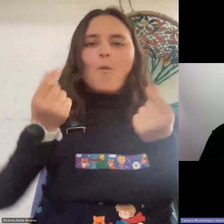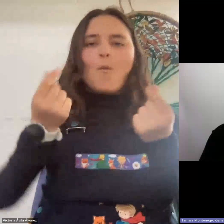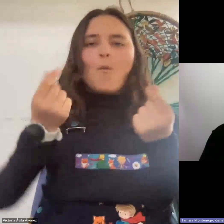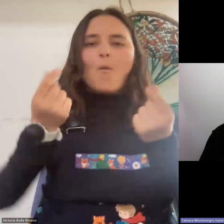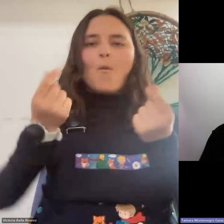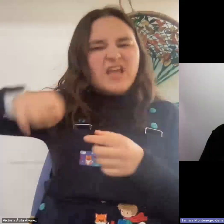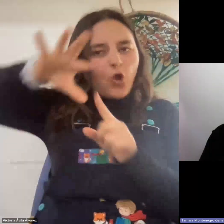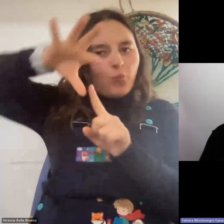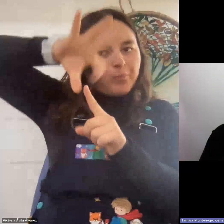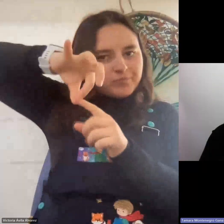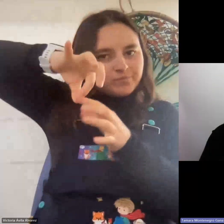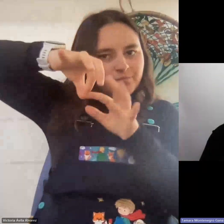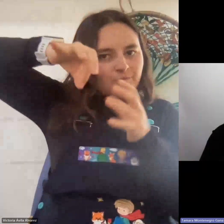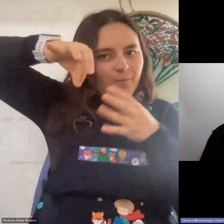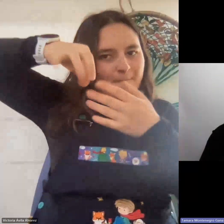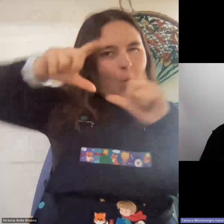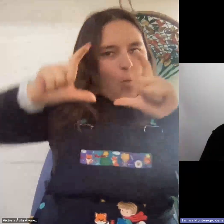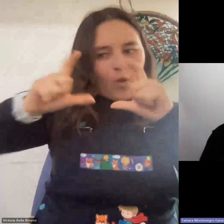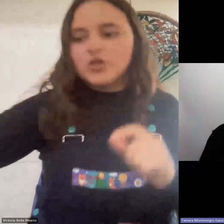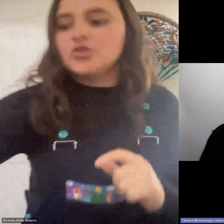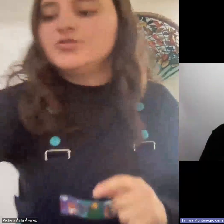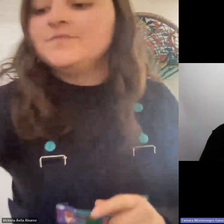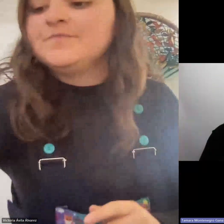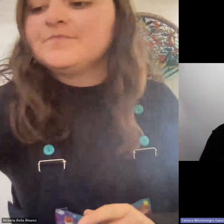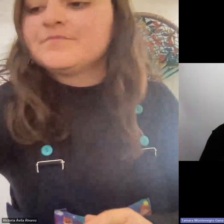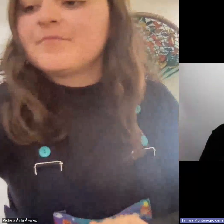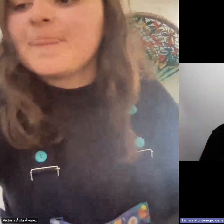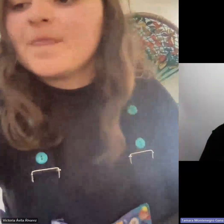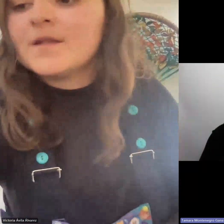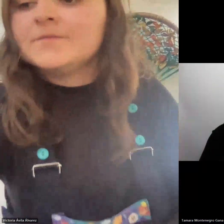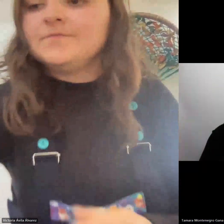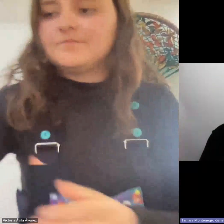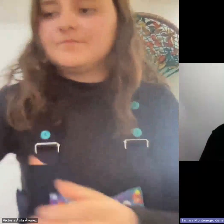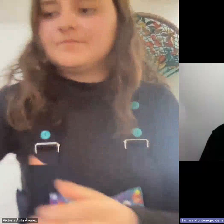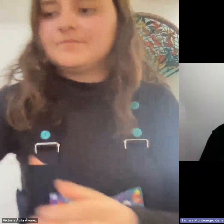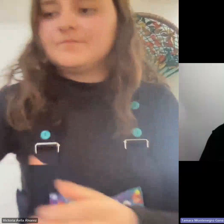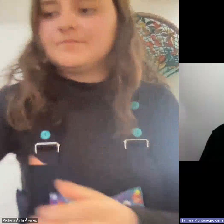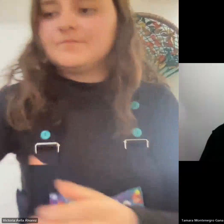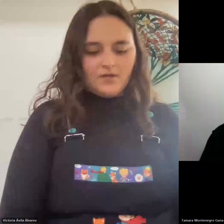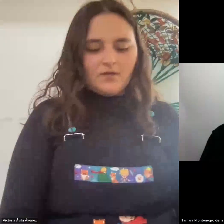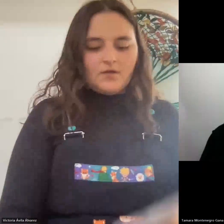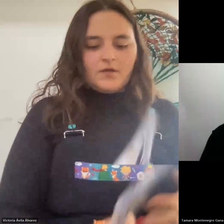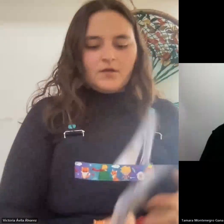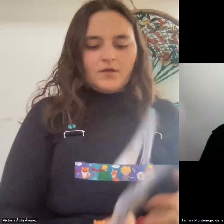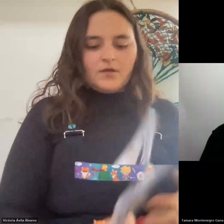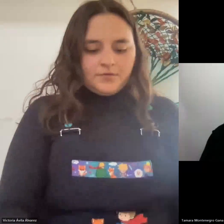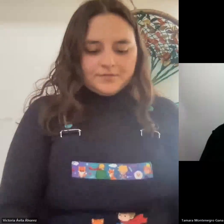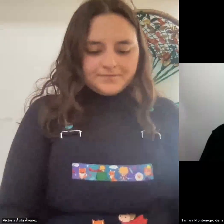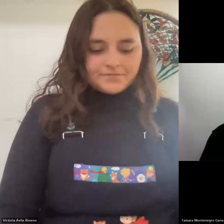Pero lo que yo siempre hago es poner ahí como fotos.